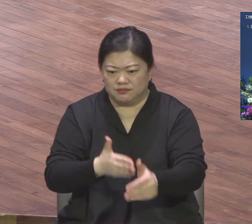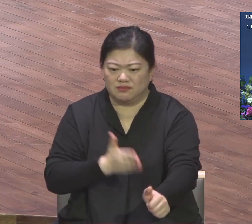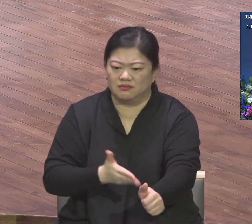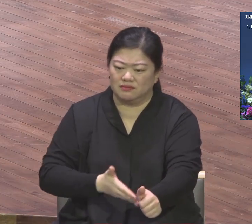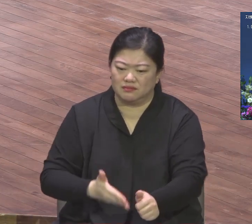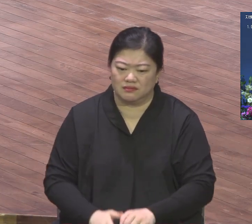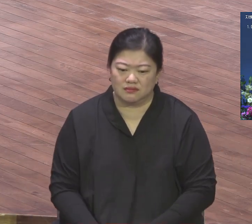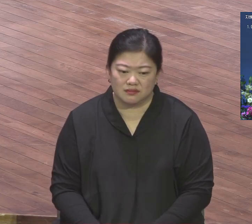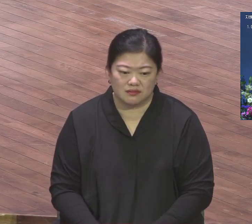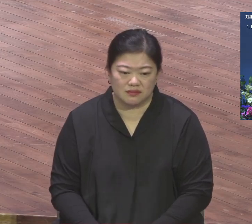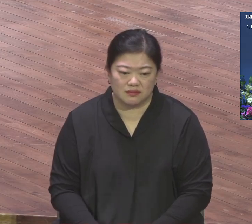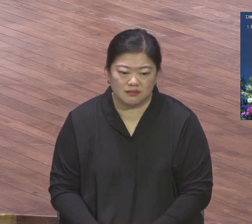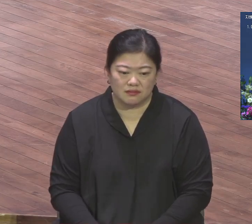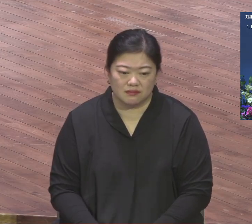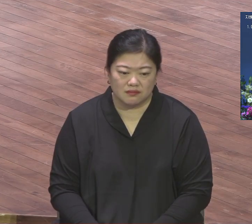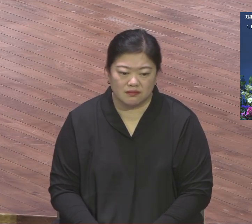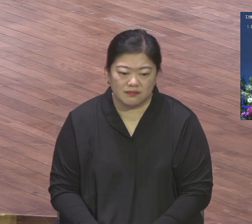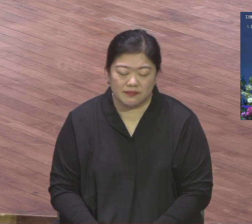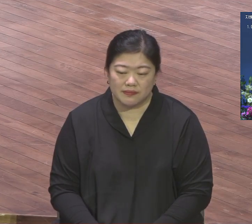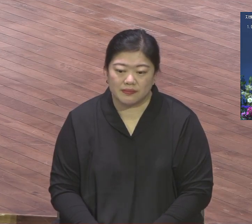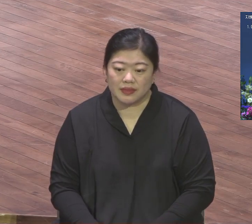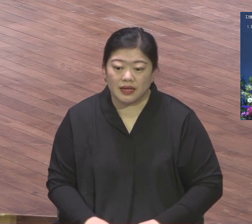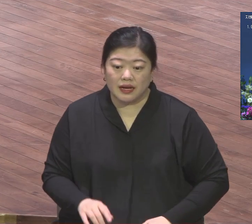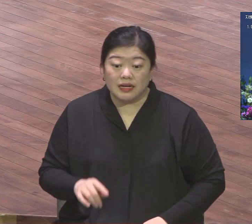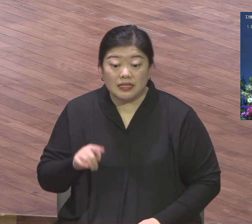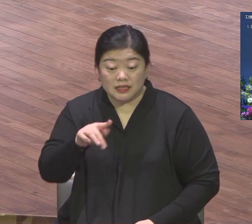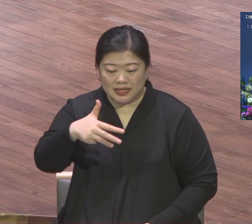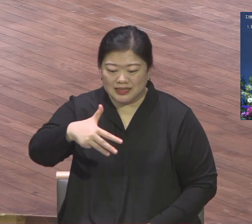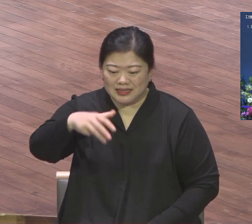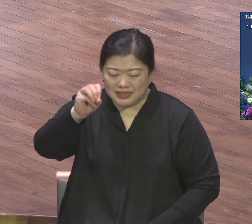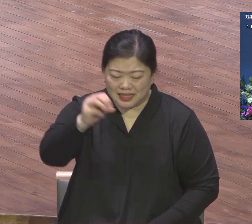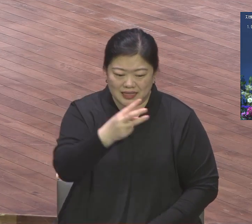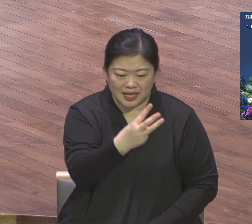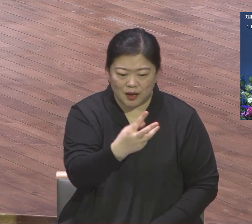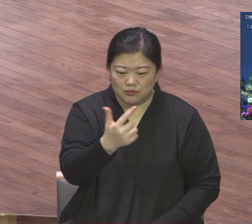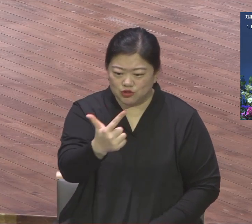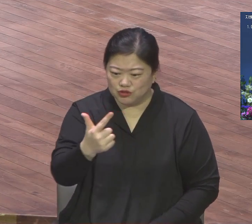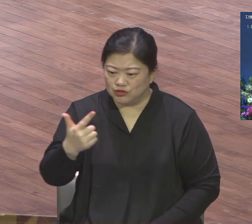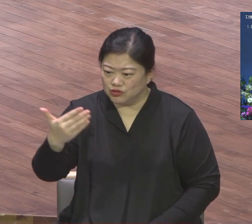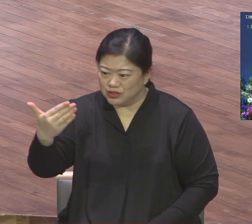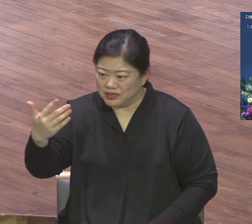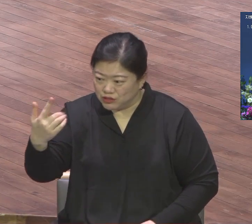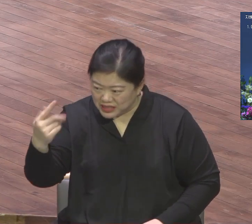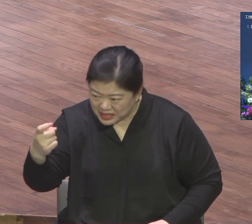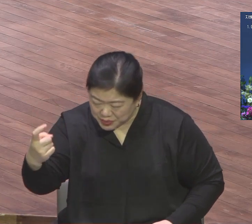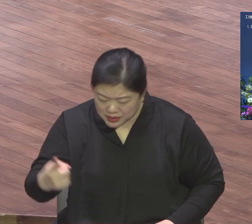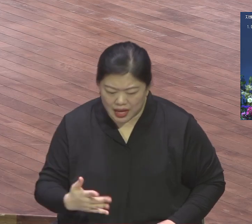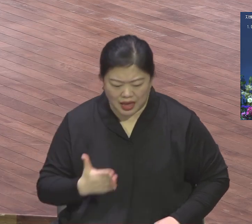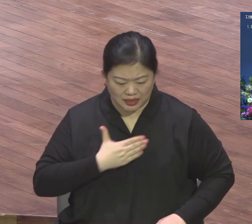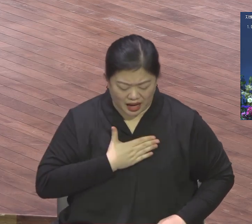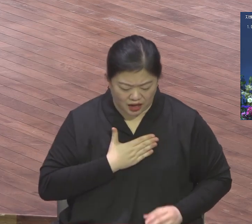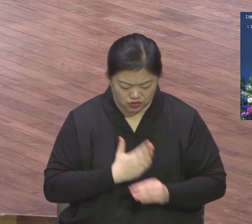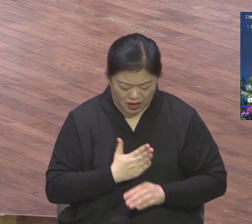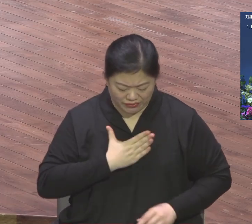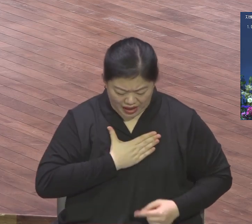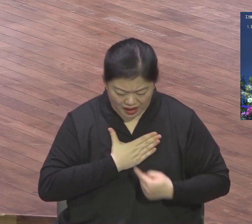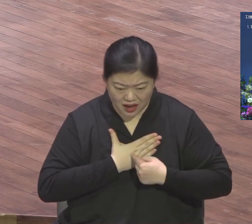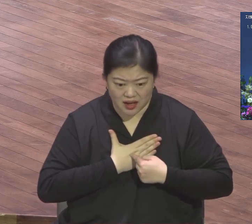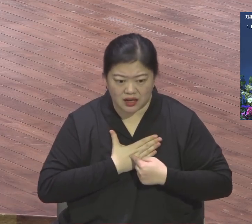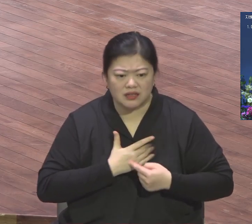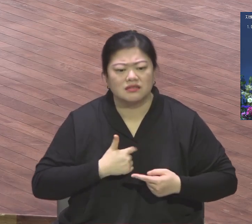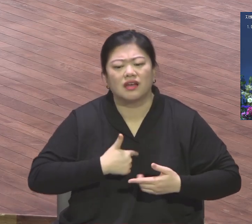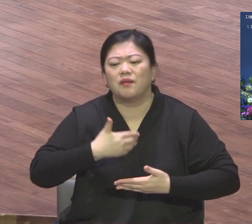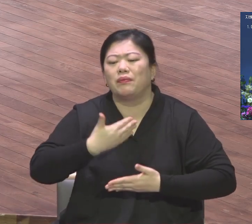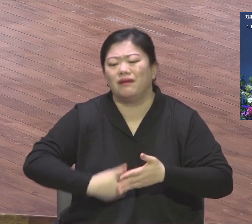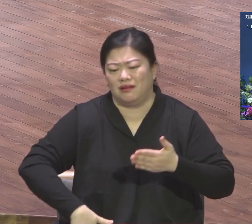자기 중심적 삶에 빠져나오라느냐. 이걸 계속 강조하잖아요. 나를 바라보지 말라는 것입니다. 나를.